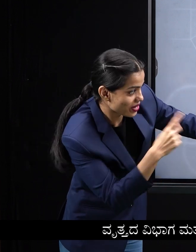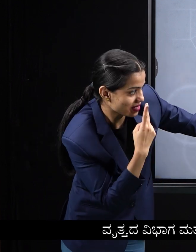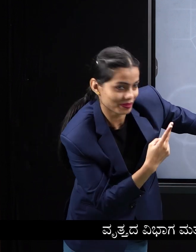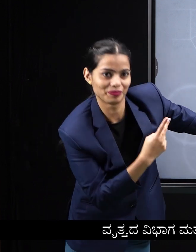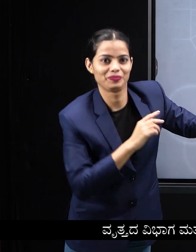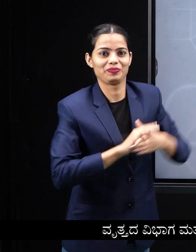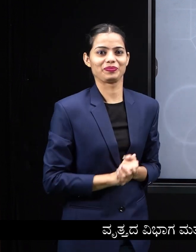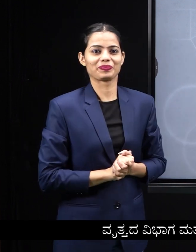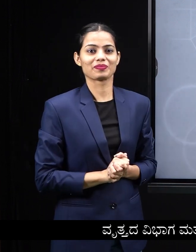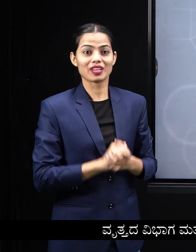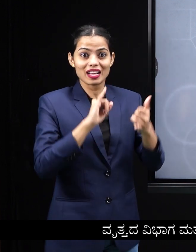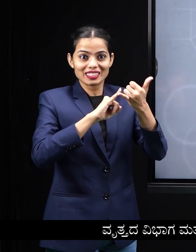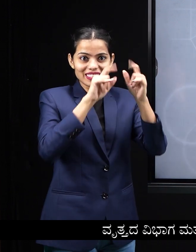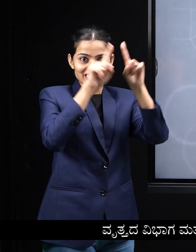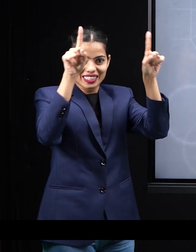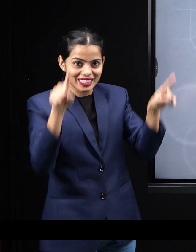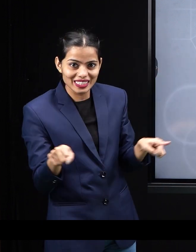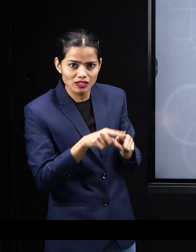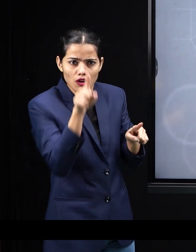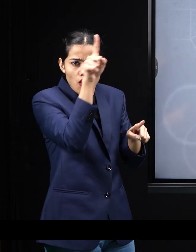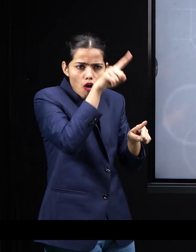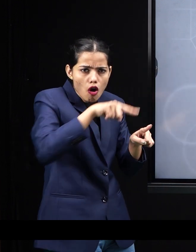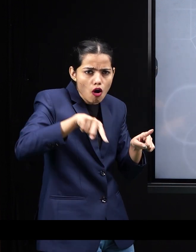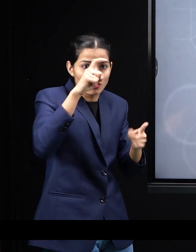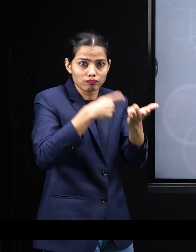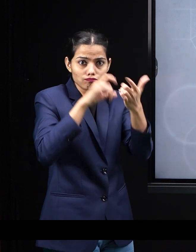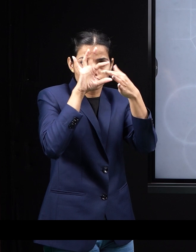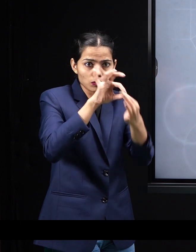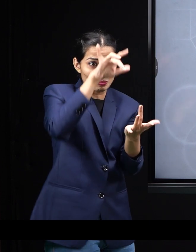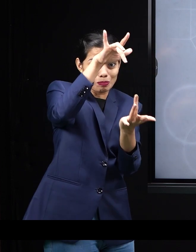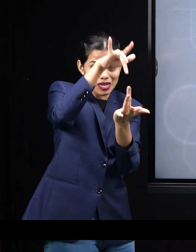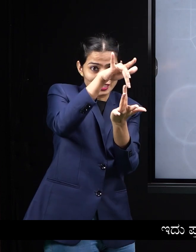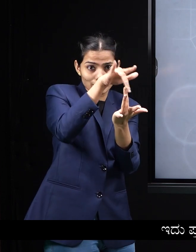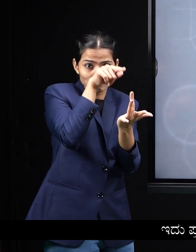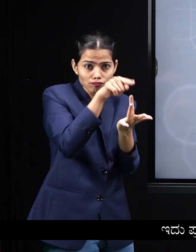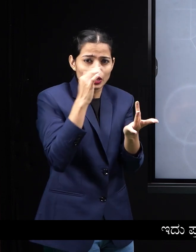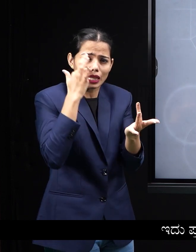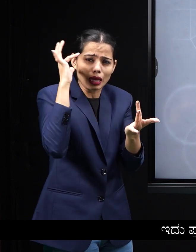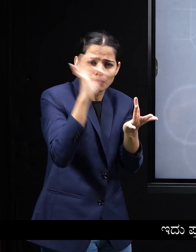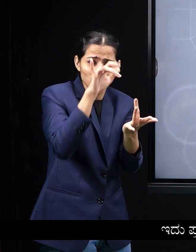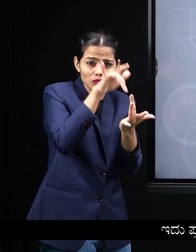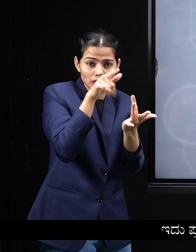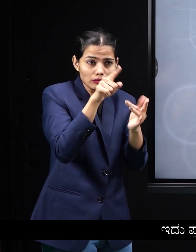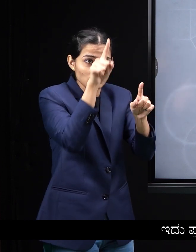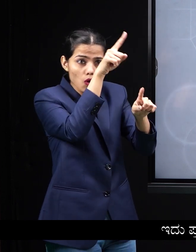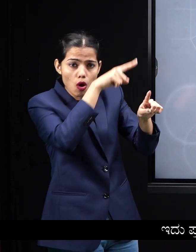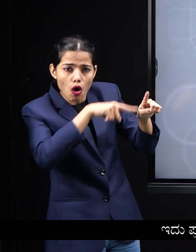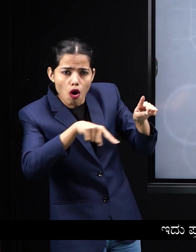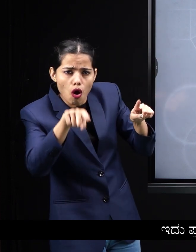ವೃತ್ತದ ಒಂದು ವಿಭಾಗವು ಅದರ ಆರ್ಕ್ ಮತ್ತು ಸ್ವರಮೇಳದ ನಡುವಿನ ಪ್ರದೇಶವಾಗಿದೆ. ಇದು ಪ್ರಮುಖ ಅಥವಾ ಸಣ್ಣ